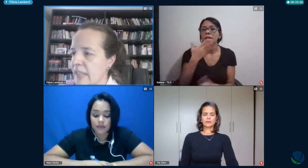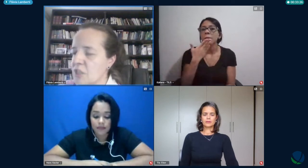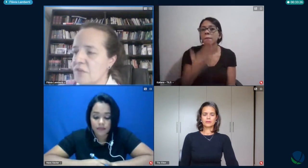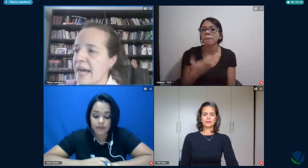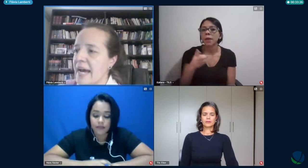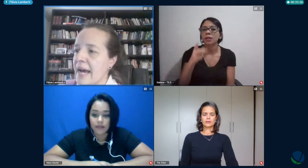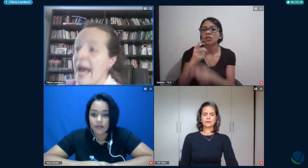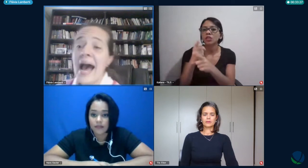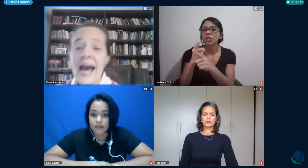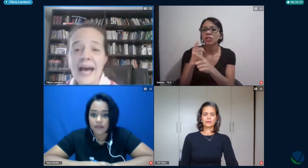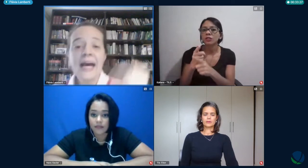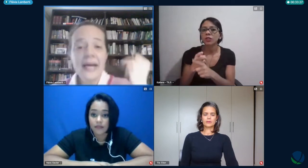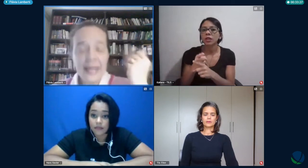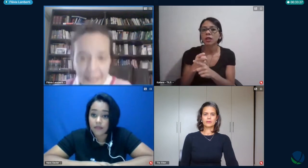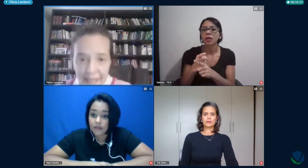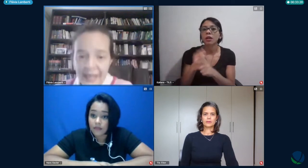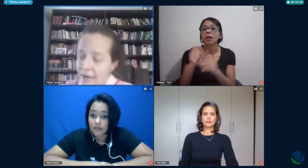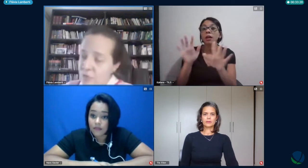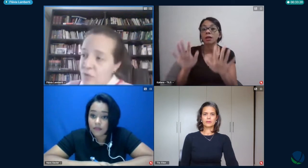identificar...